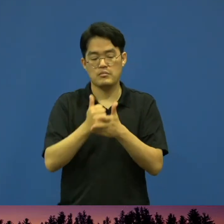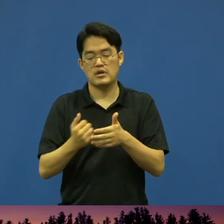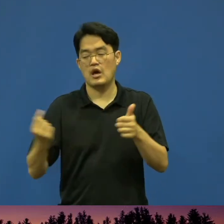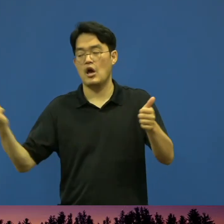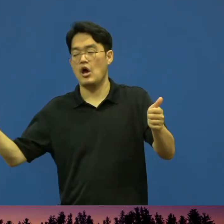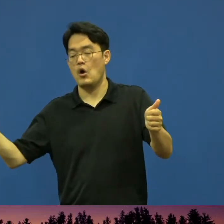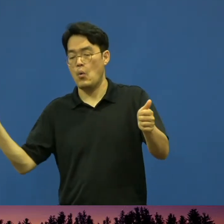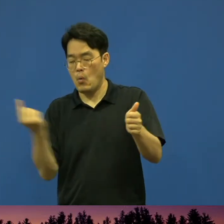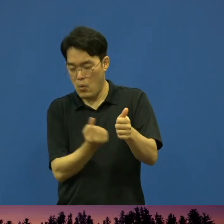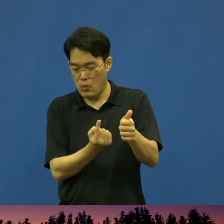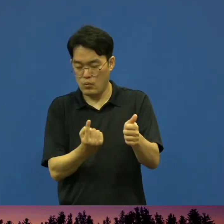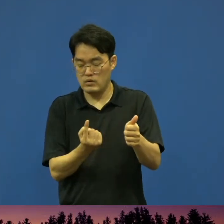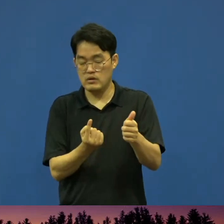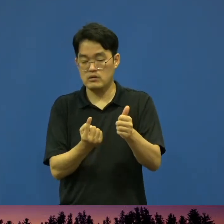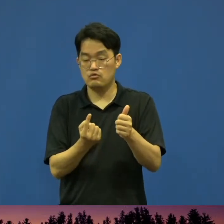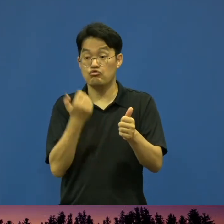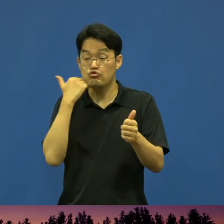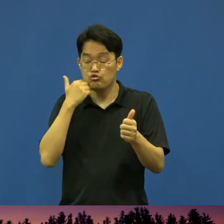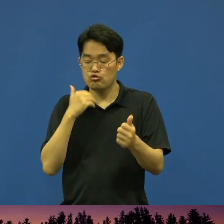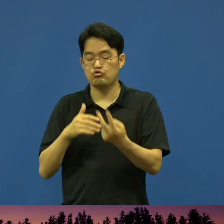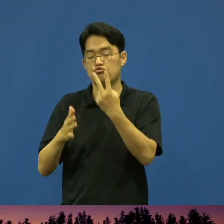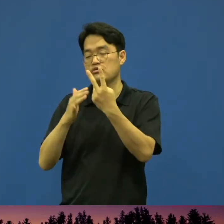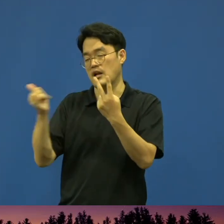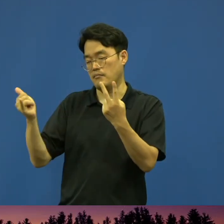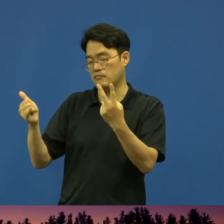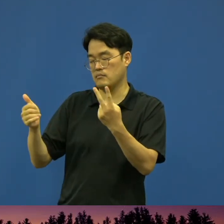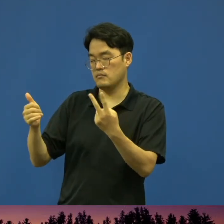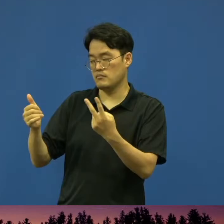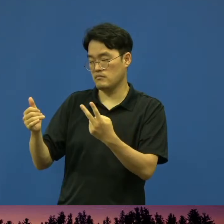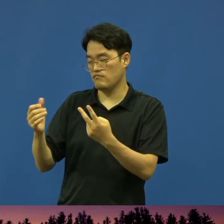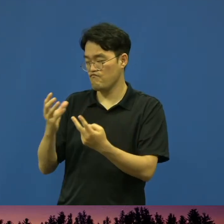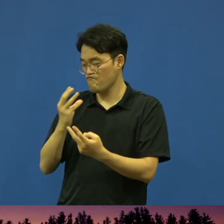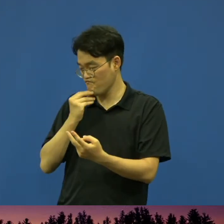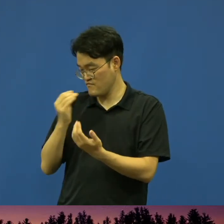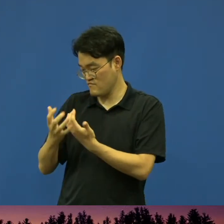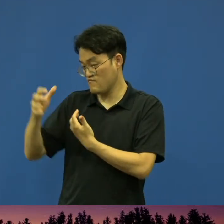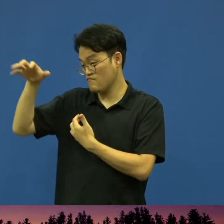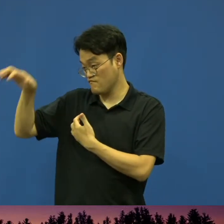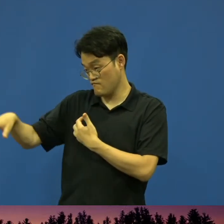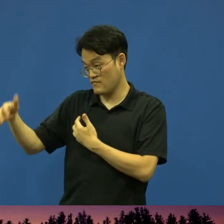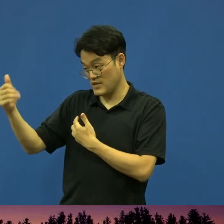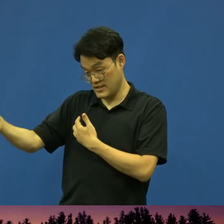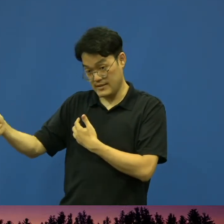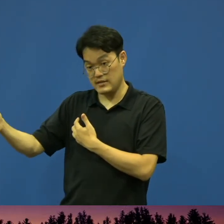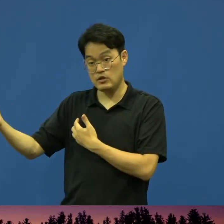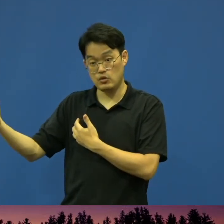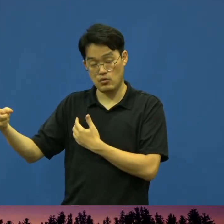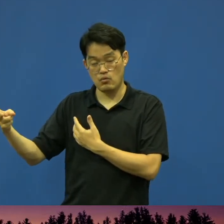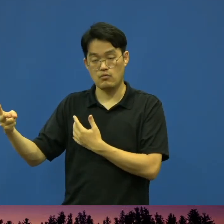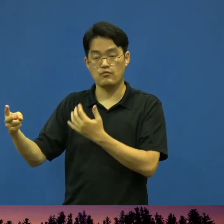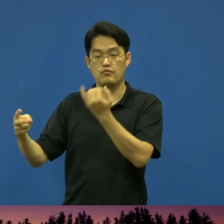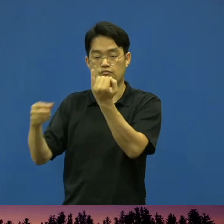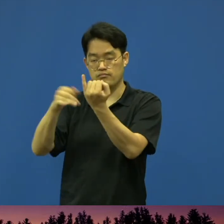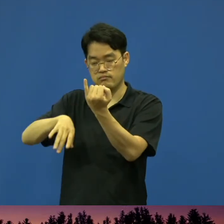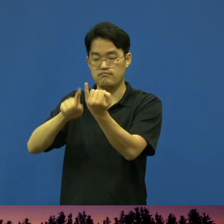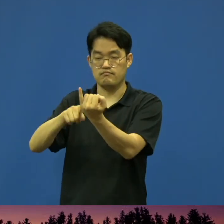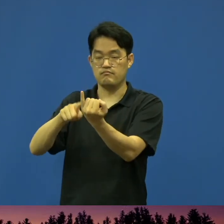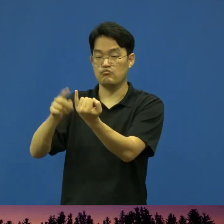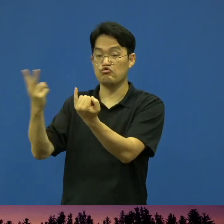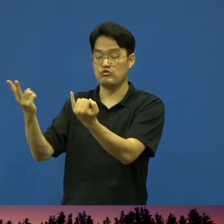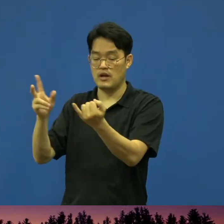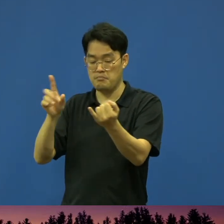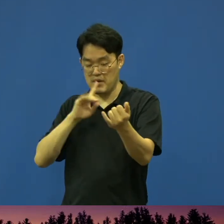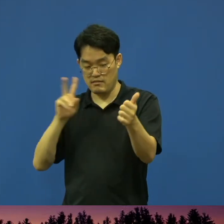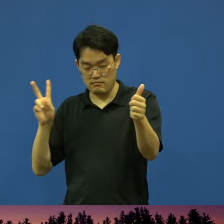다해 왔다라고 기록하고 있습니다. 이 두 사람은 예수님을 향해 적극적으로 나왔음을 기록하고 있는